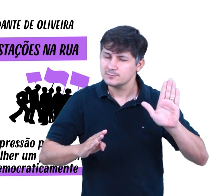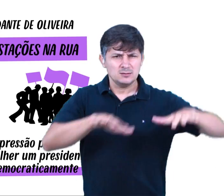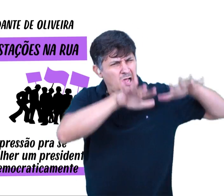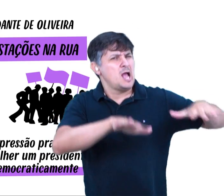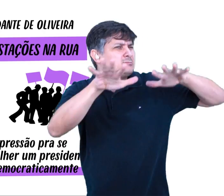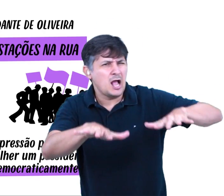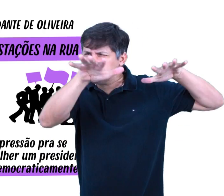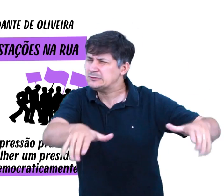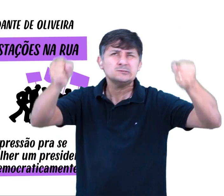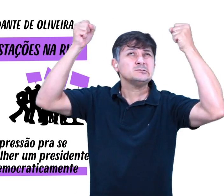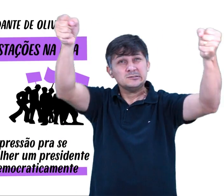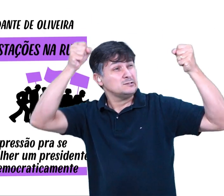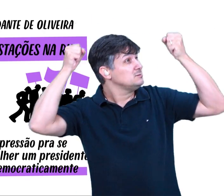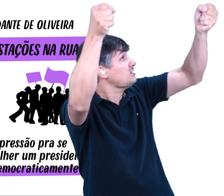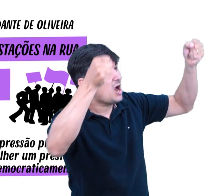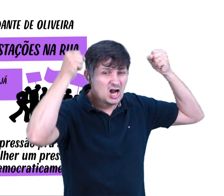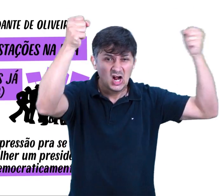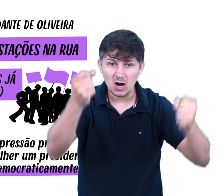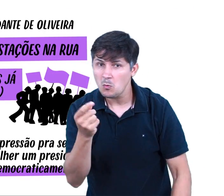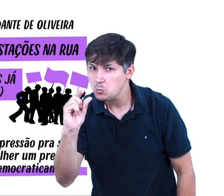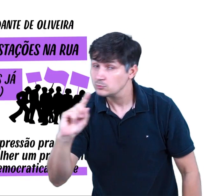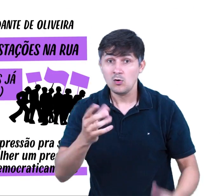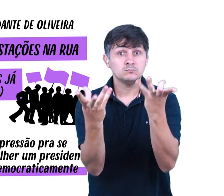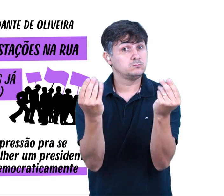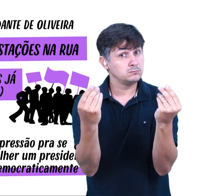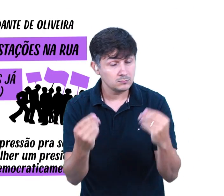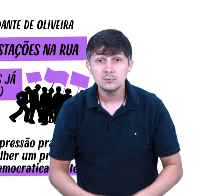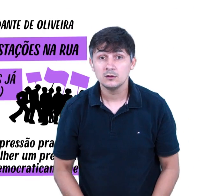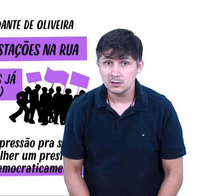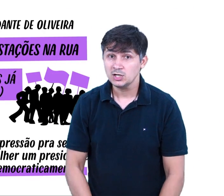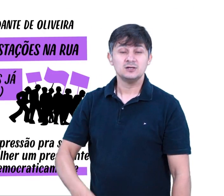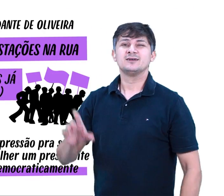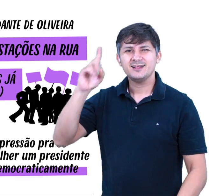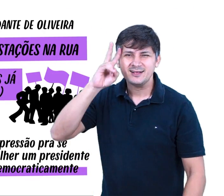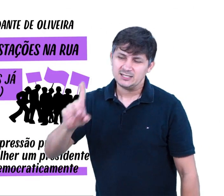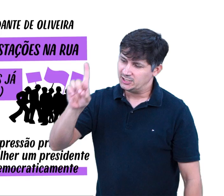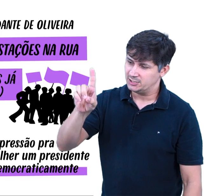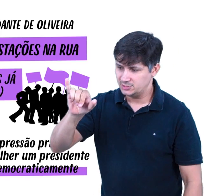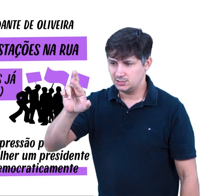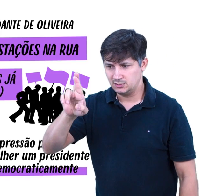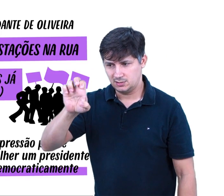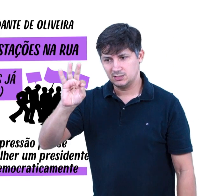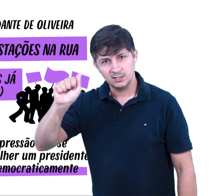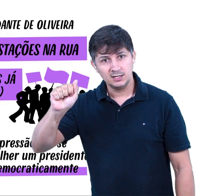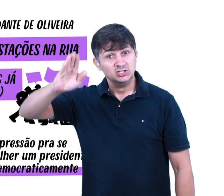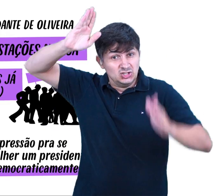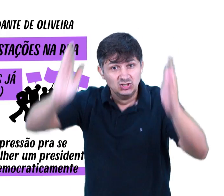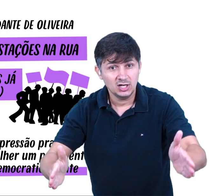poucas. A mais conhecida é a Diretas Já. Você provavelmente deve conhecer alguém que participou desse movimento.